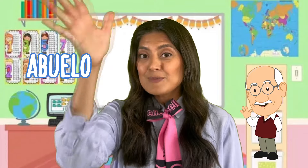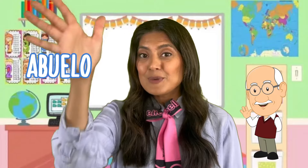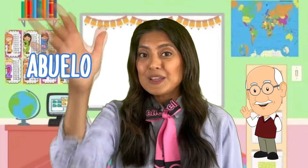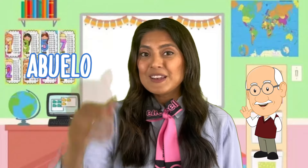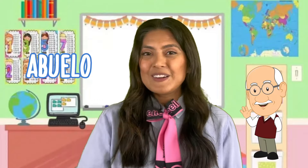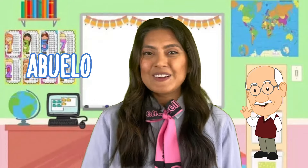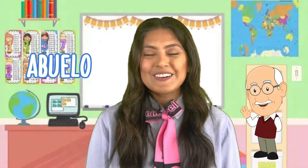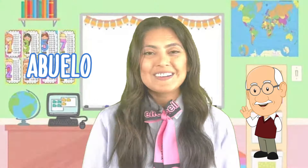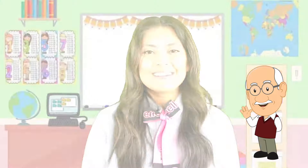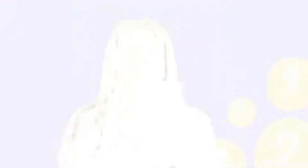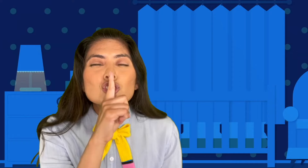Abuelo.